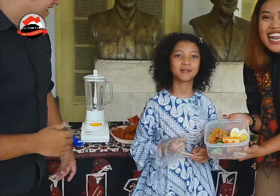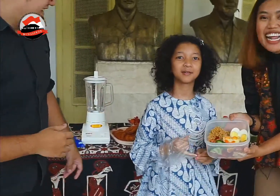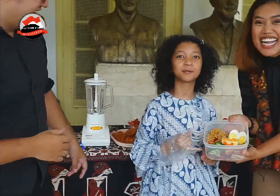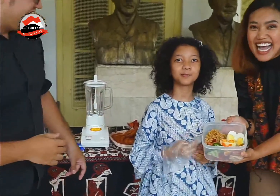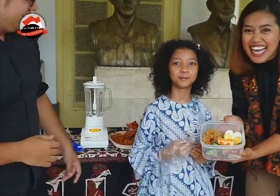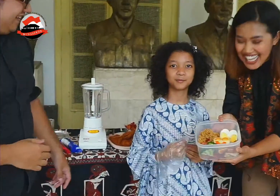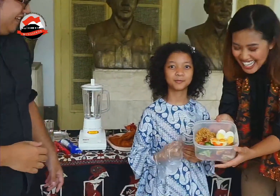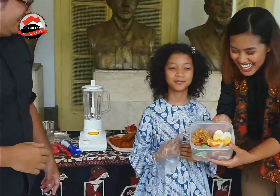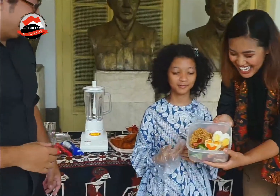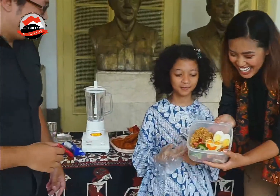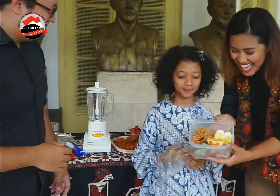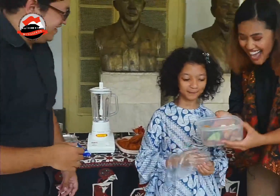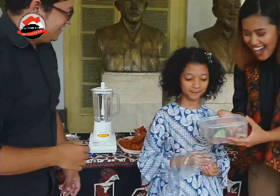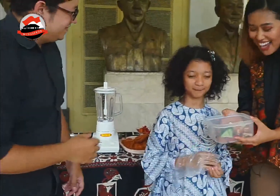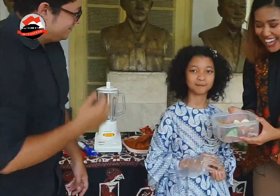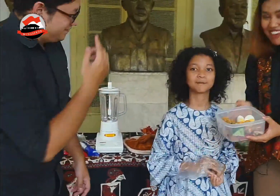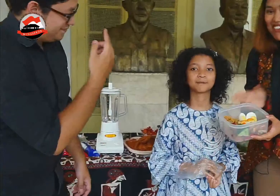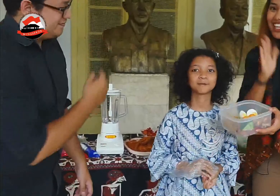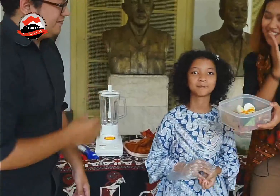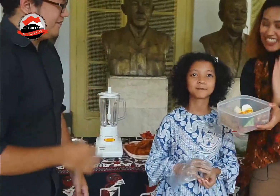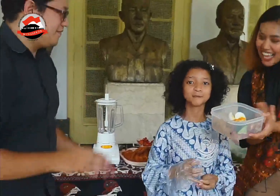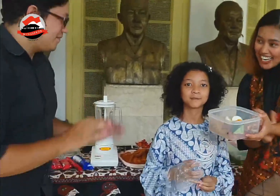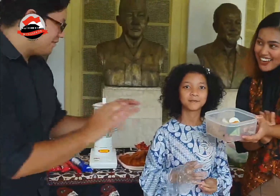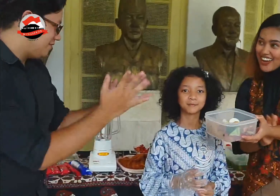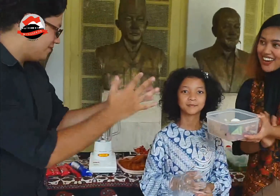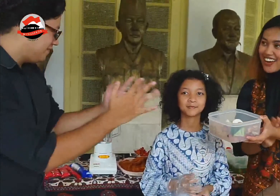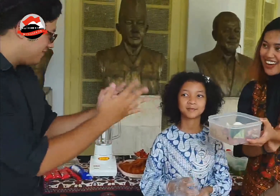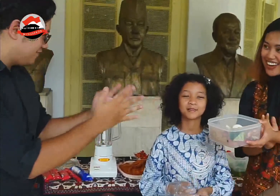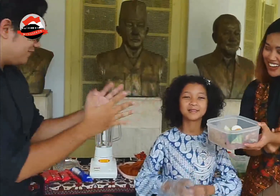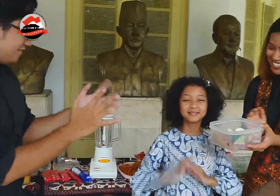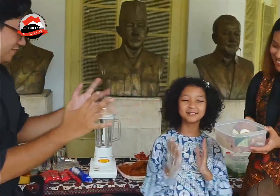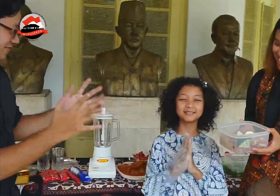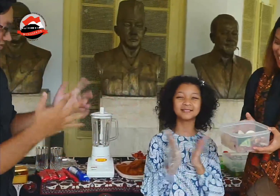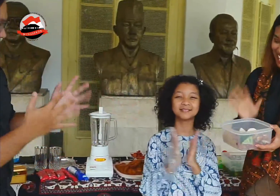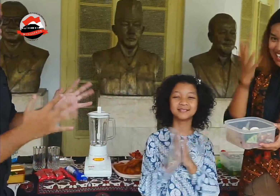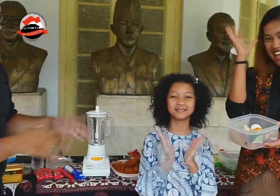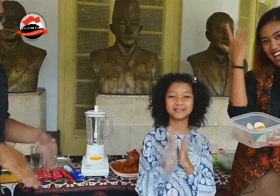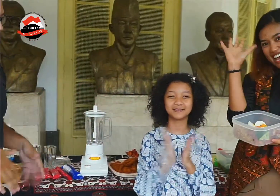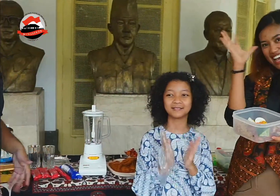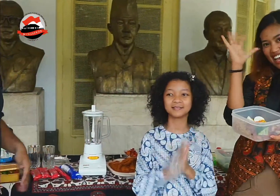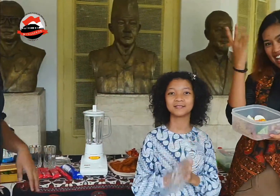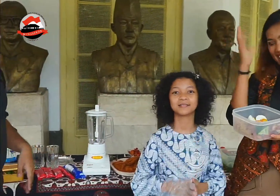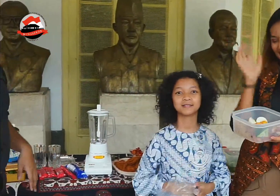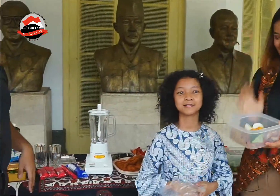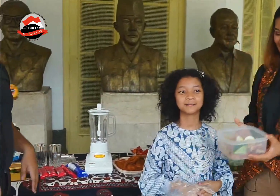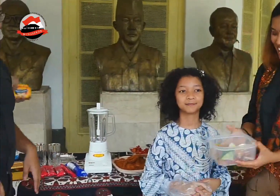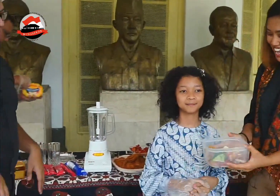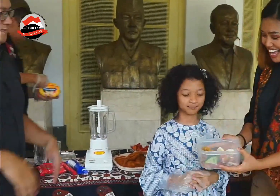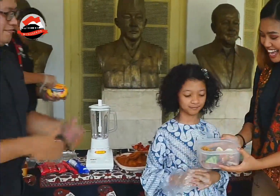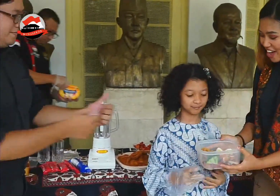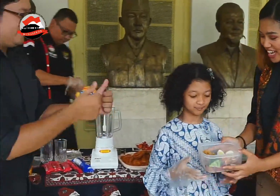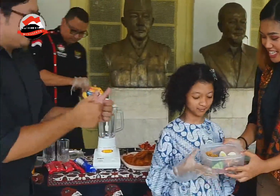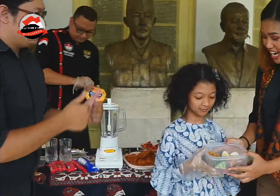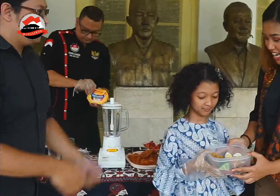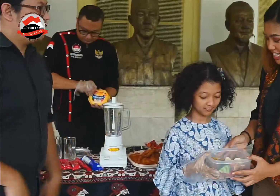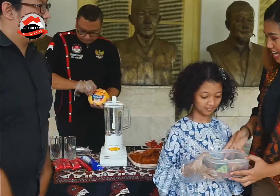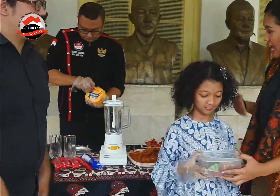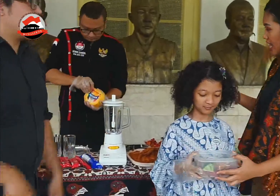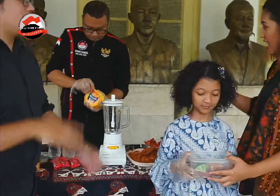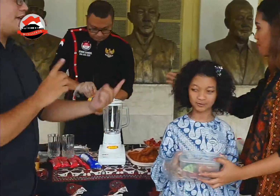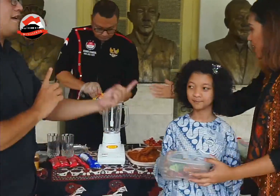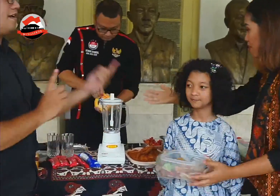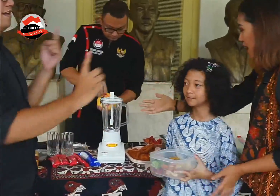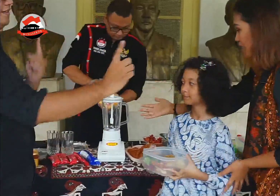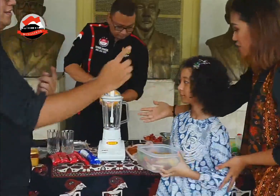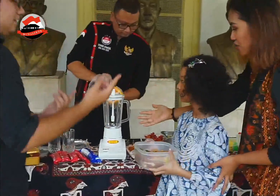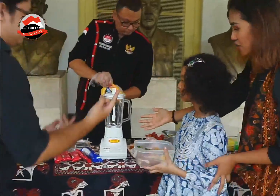Wajahnya Nada. Oke, boleh tepuk tangan dong buat Nada. Yeah. Oke, sekarang gantian.